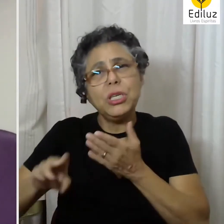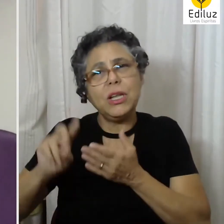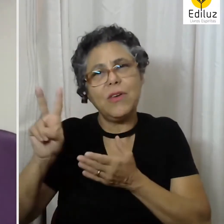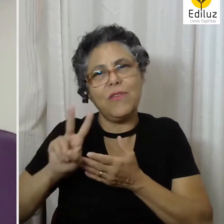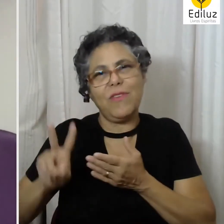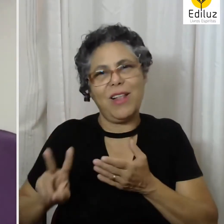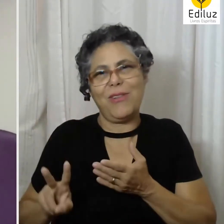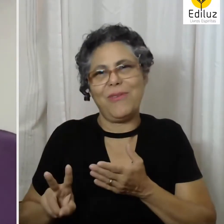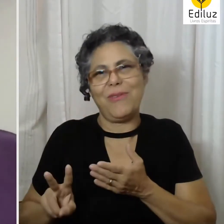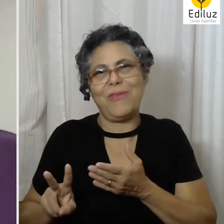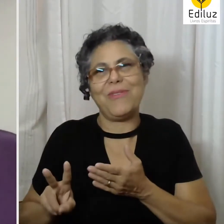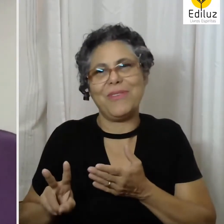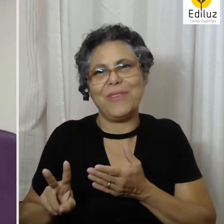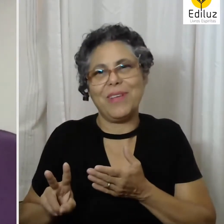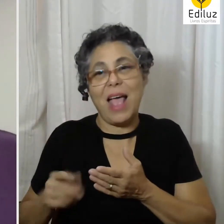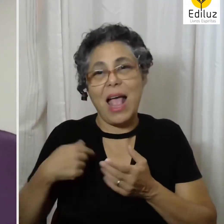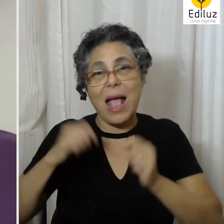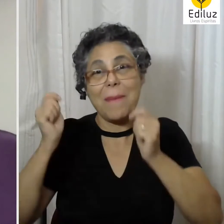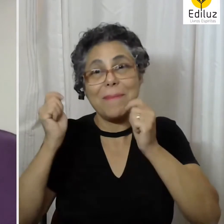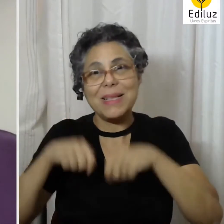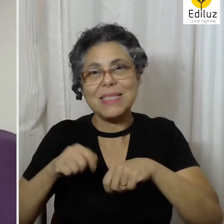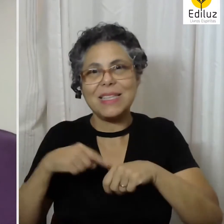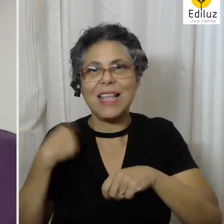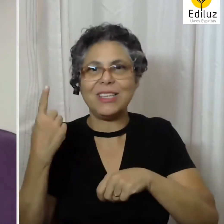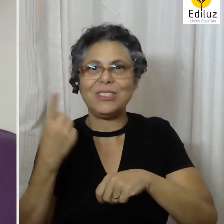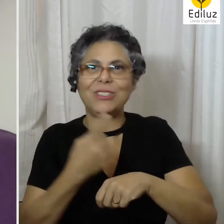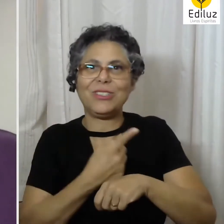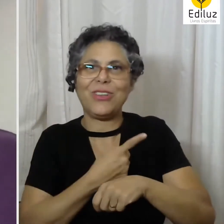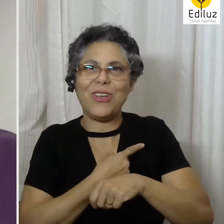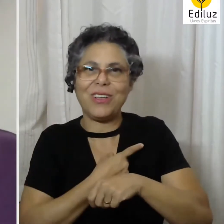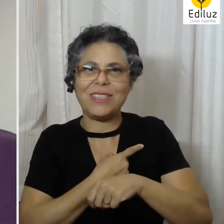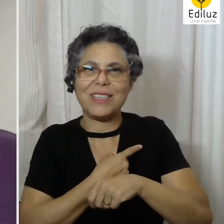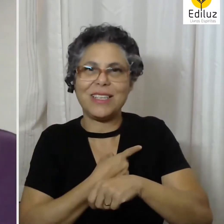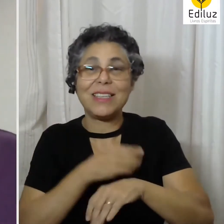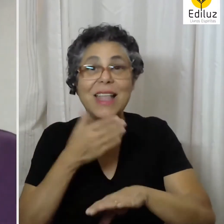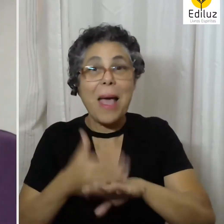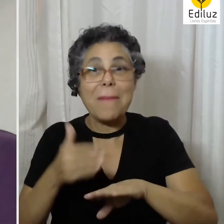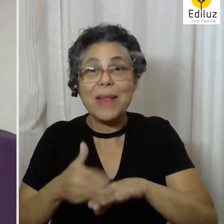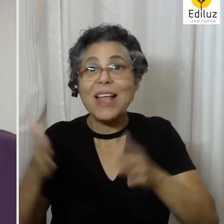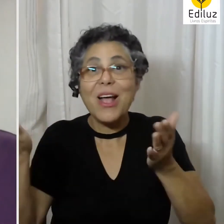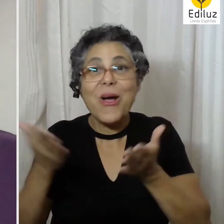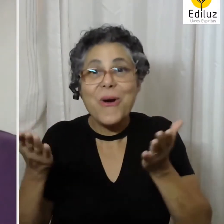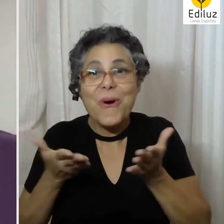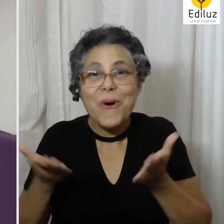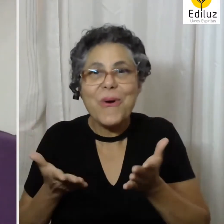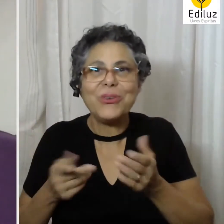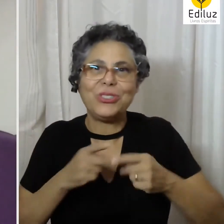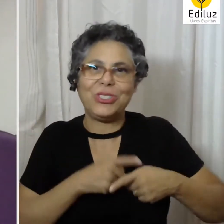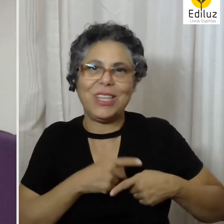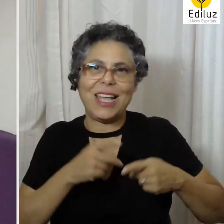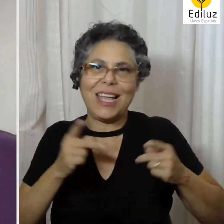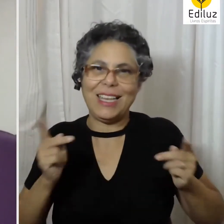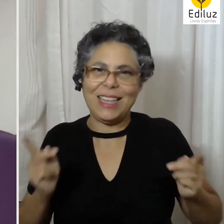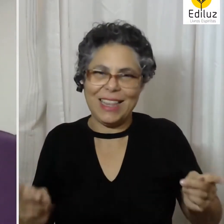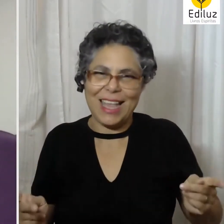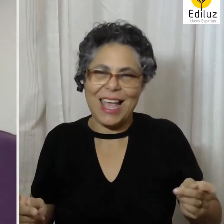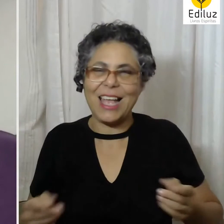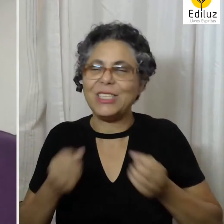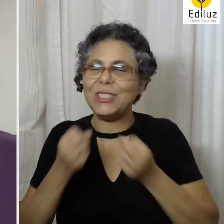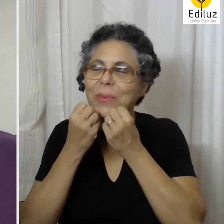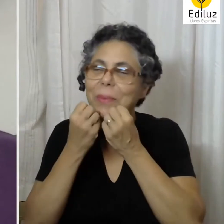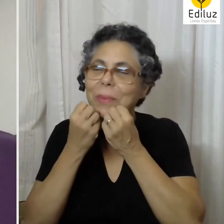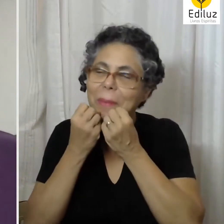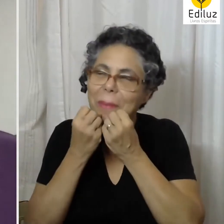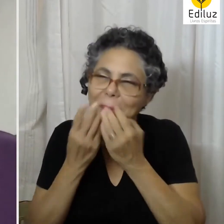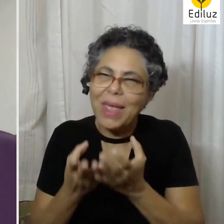a capacidade que temos ao exercício hoje e agora da caridade, da